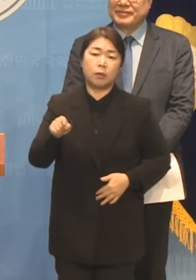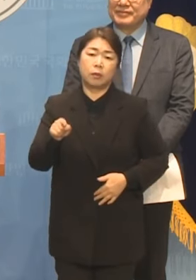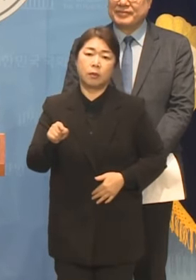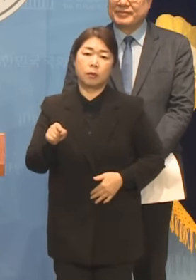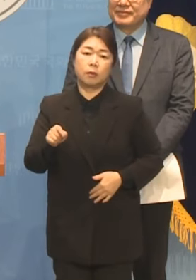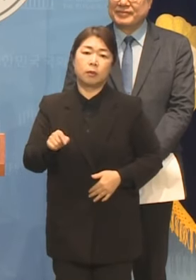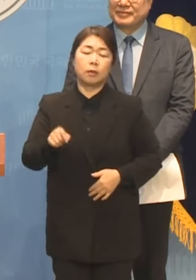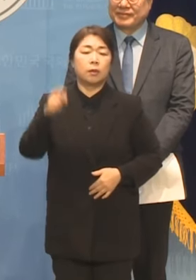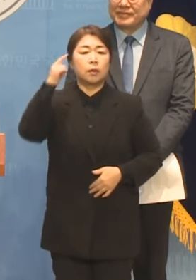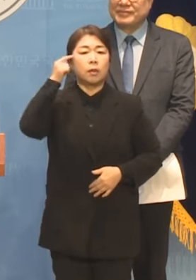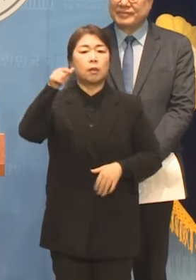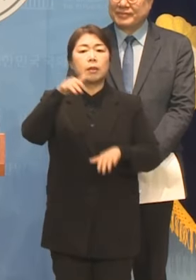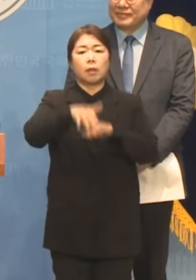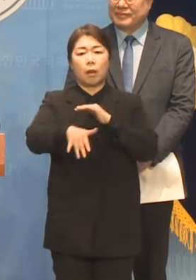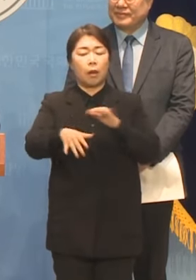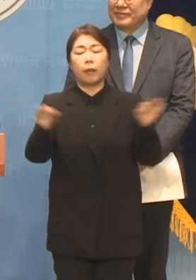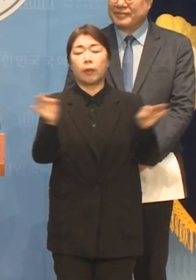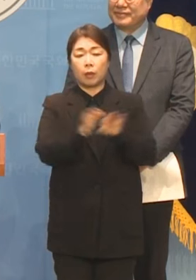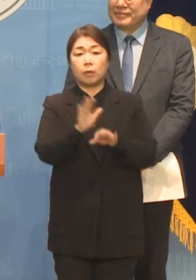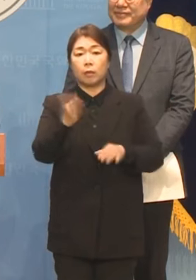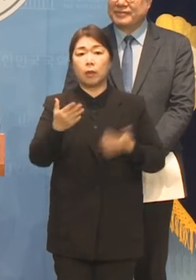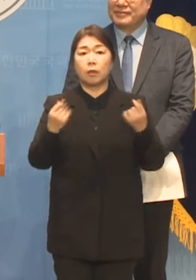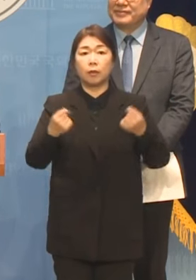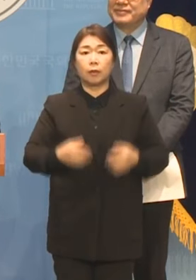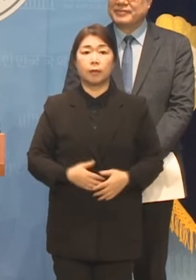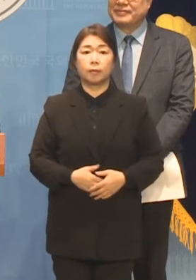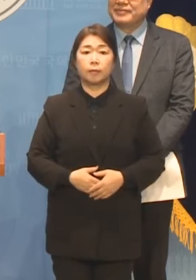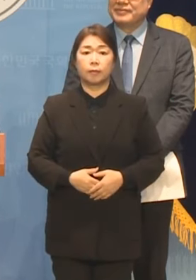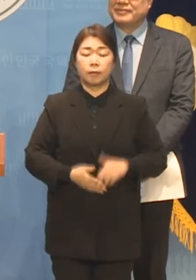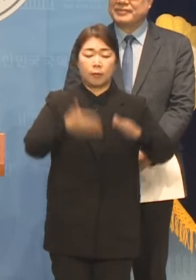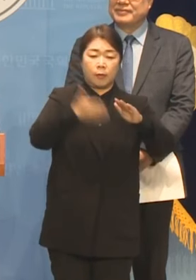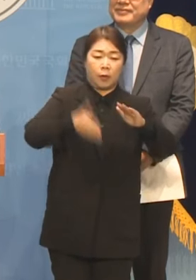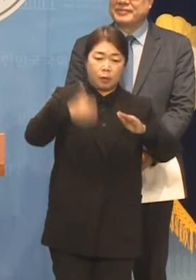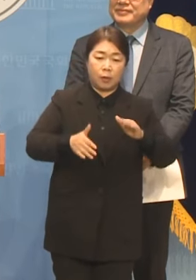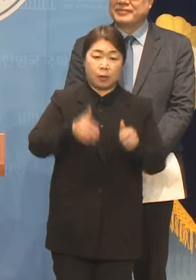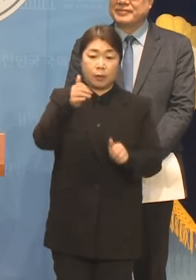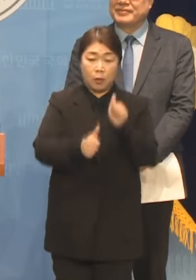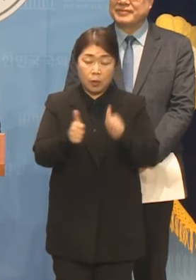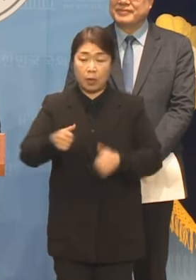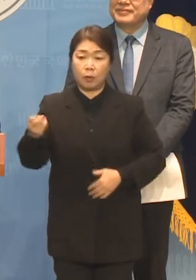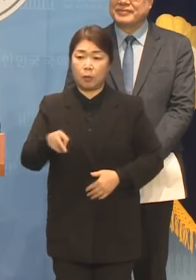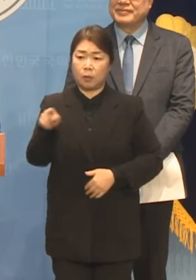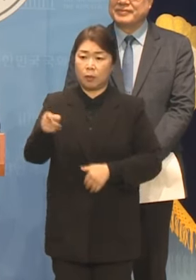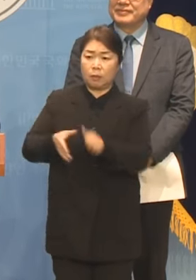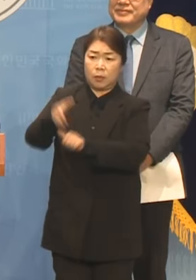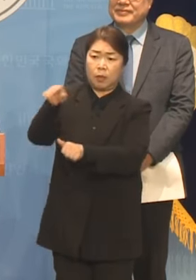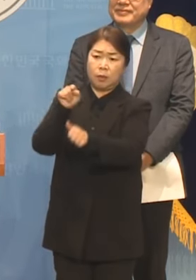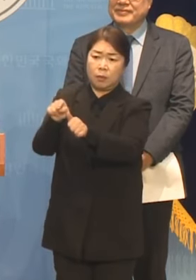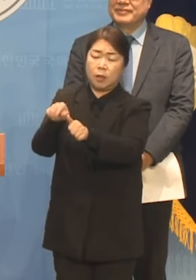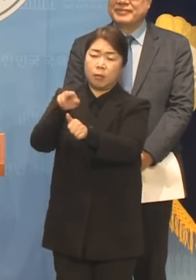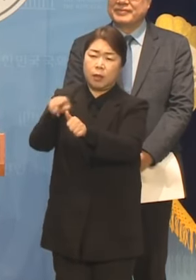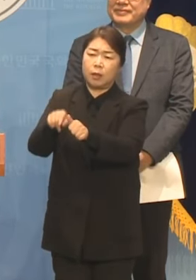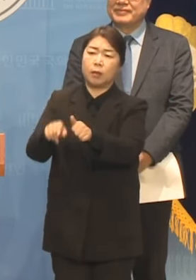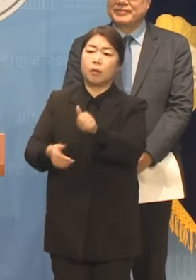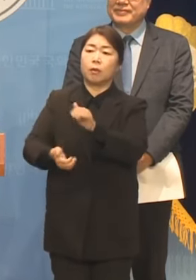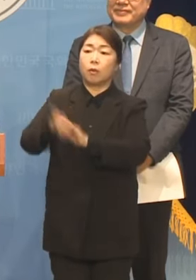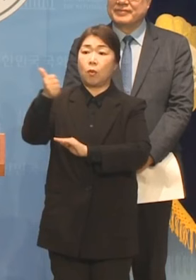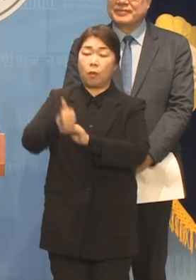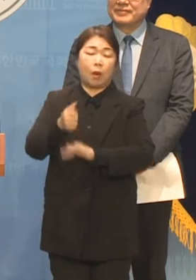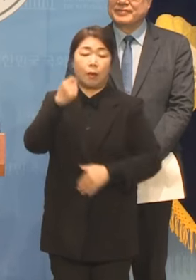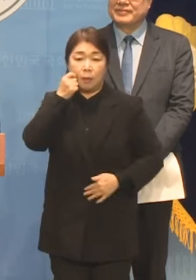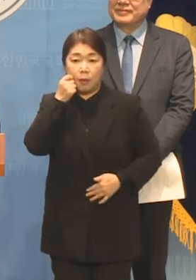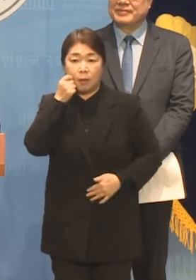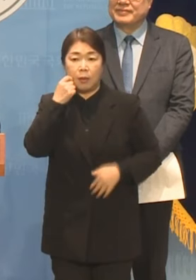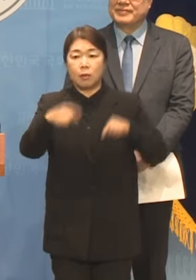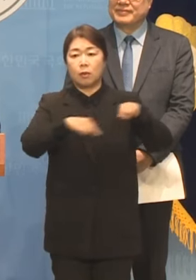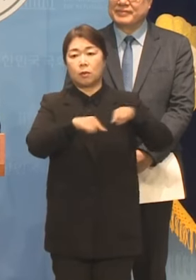개념이 점차 사라질 것입니다 건전한 경쟁이 자리잡고 상대를 비난만 해서는 성공 수없는